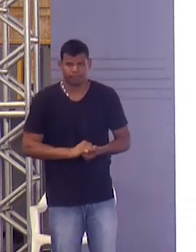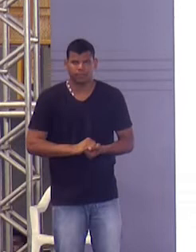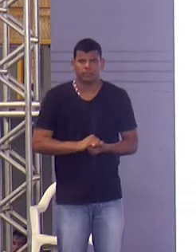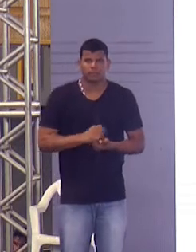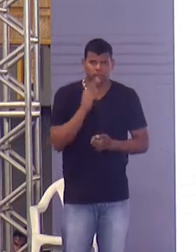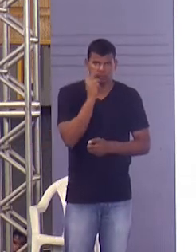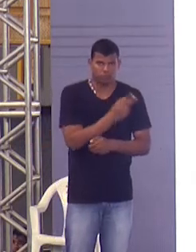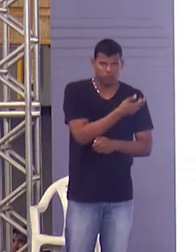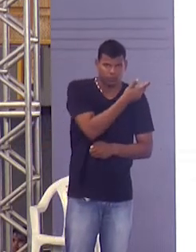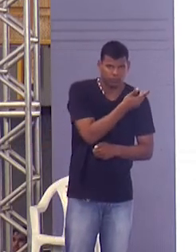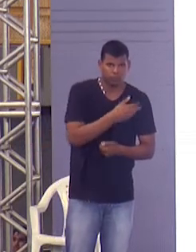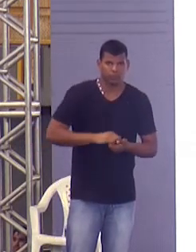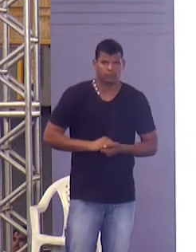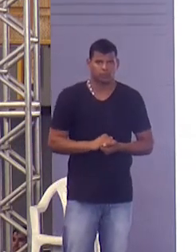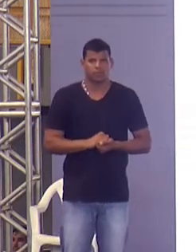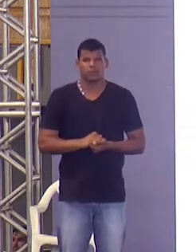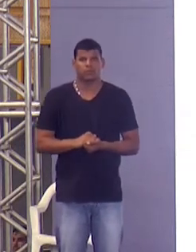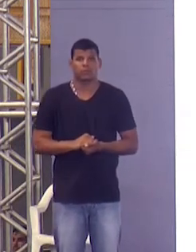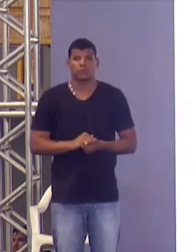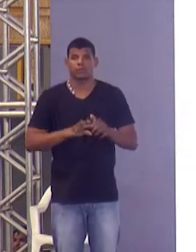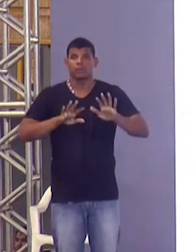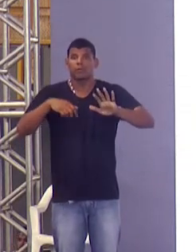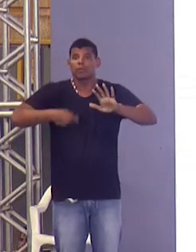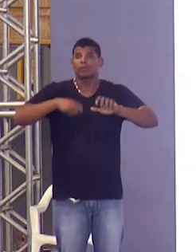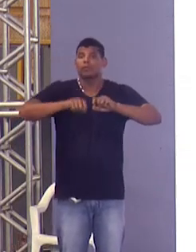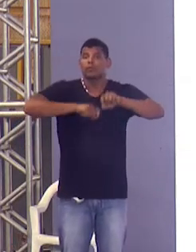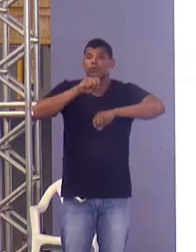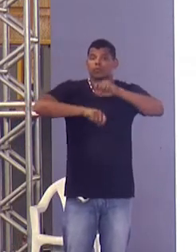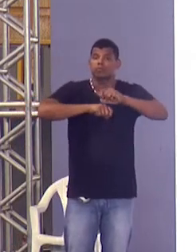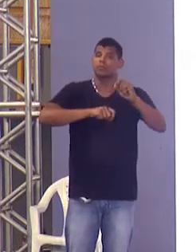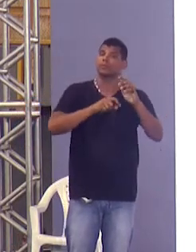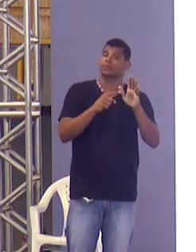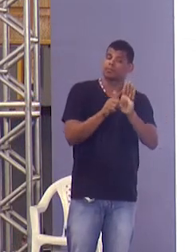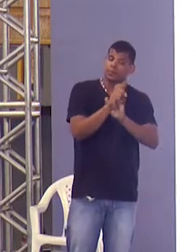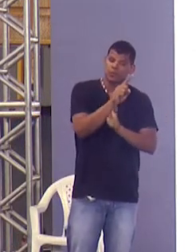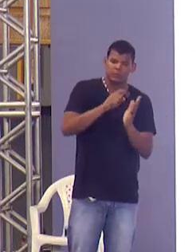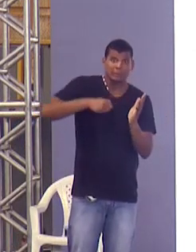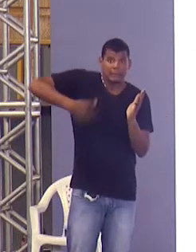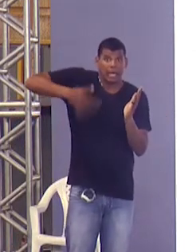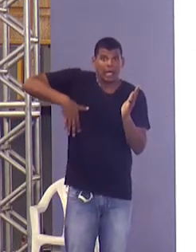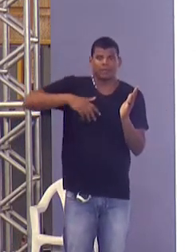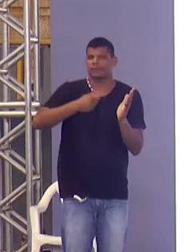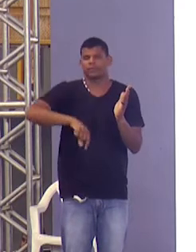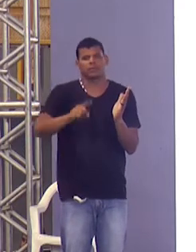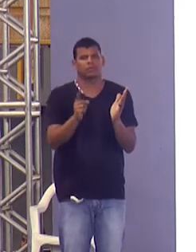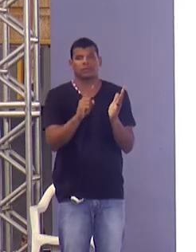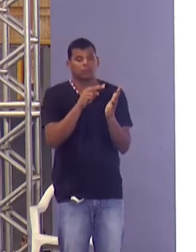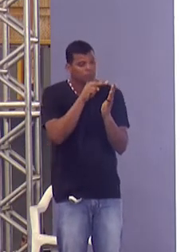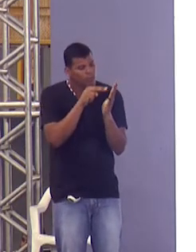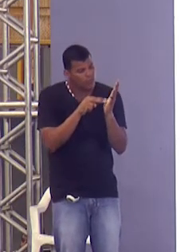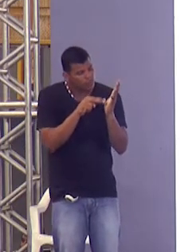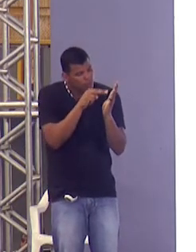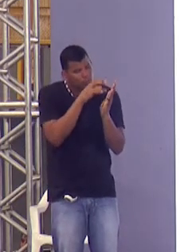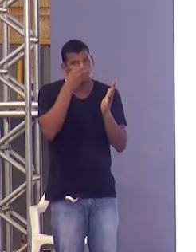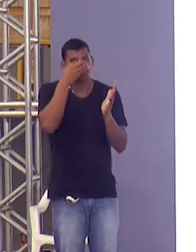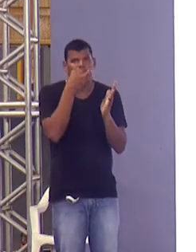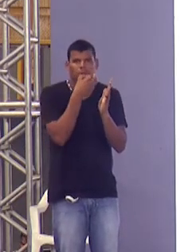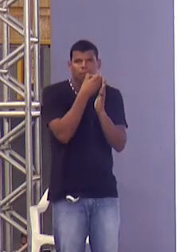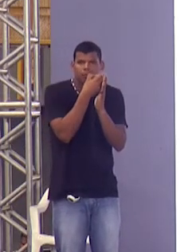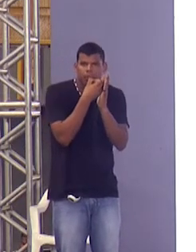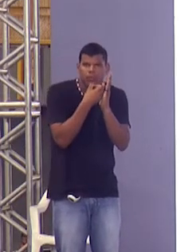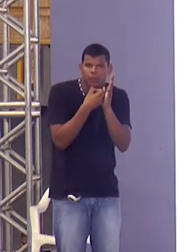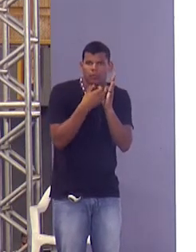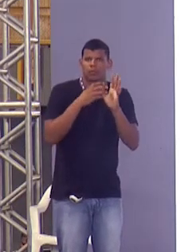Tá vendo? É só você ler com calma, é só você ler com atenção. Olha, os problemas